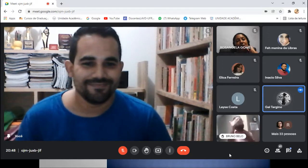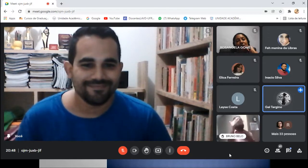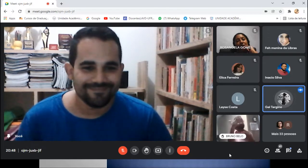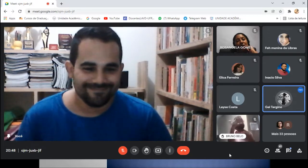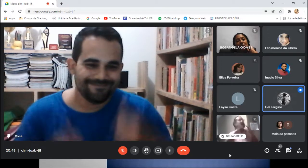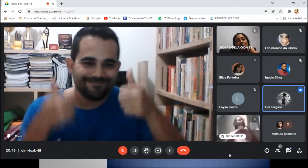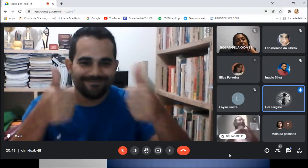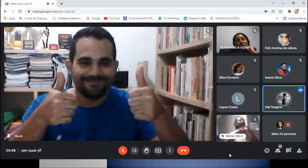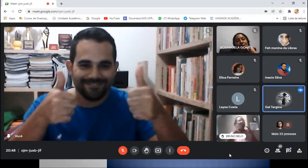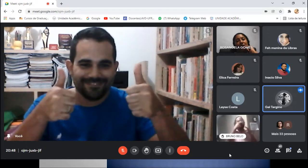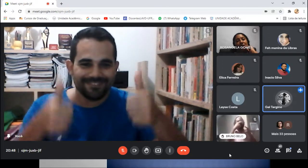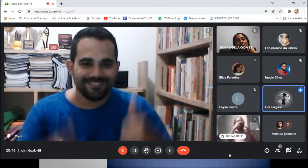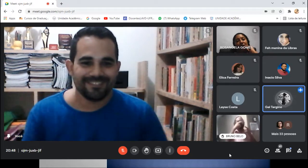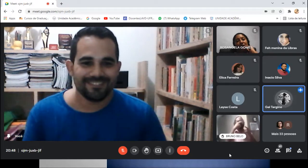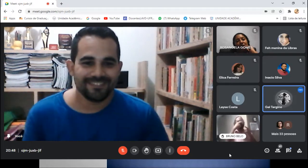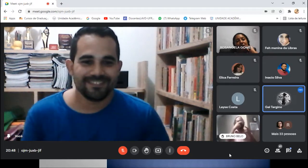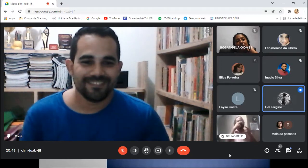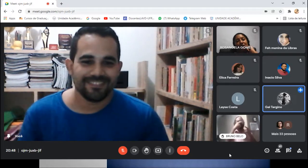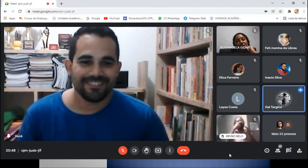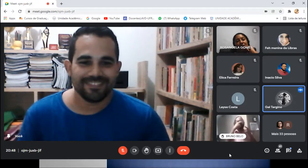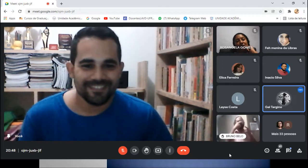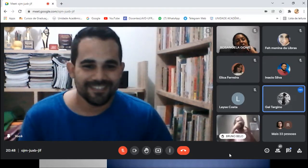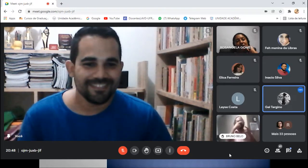perguntar. Estou aqui para esclarecer, certo?